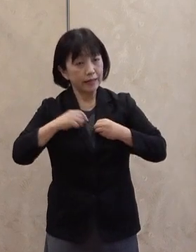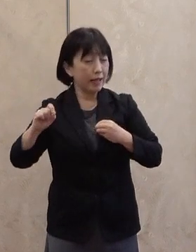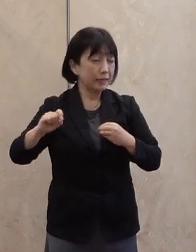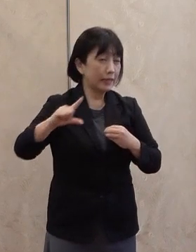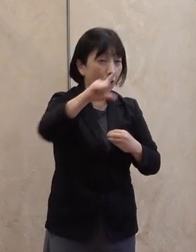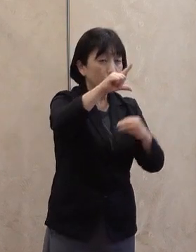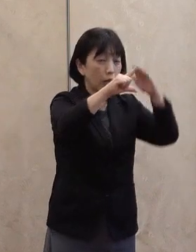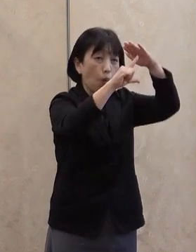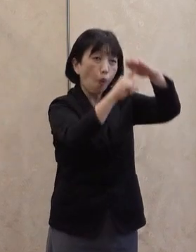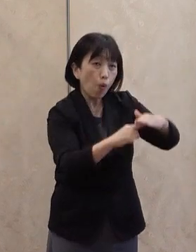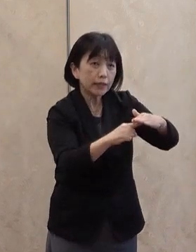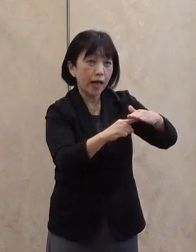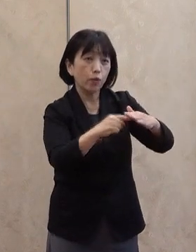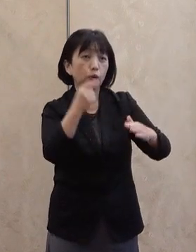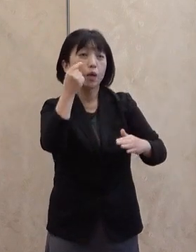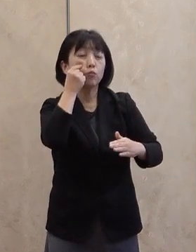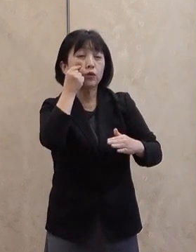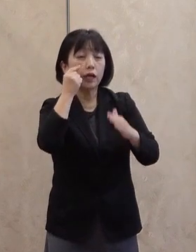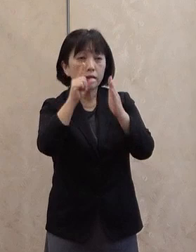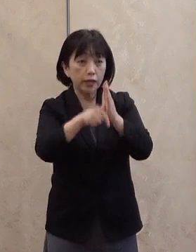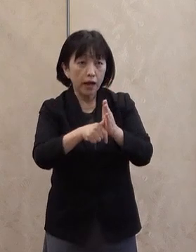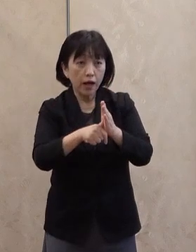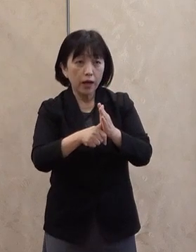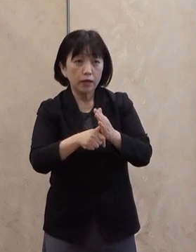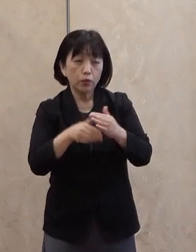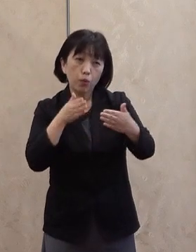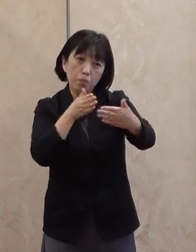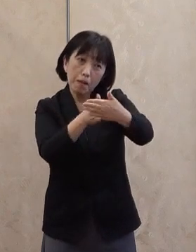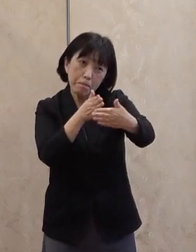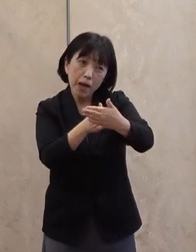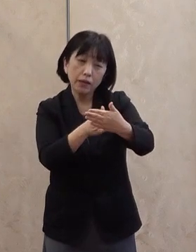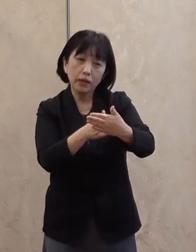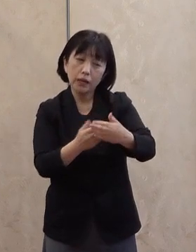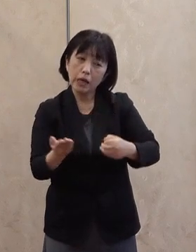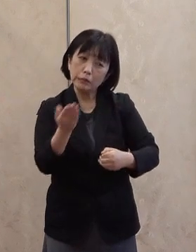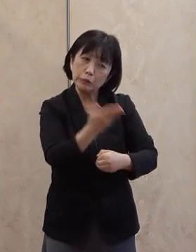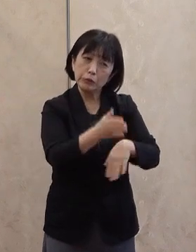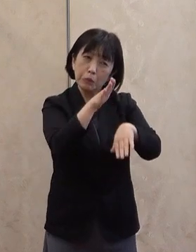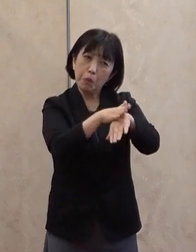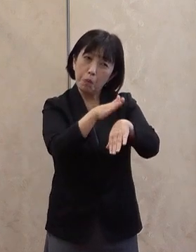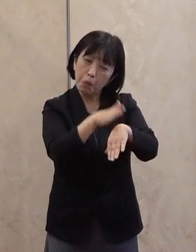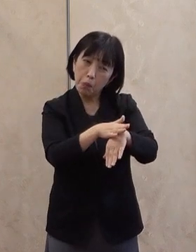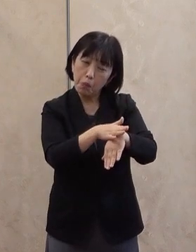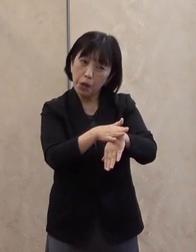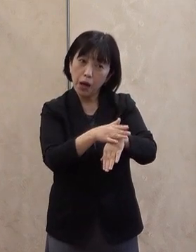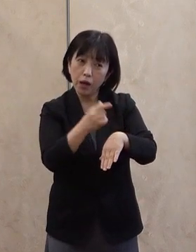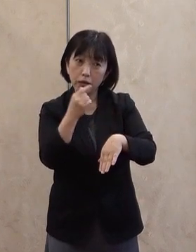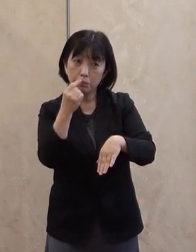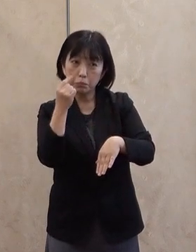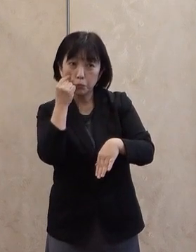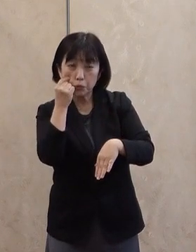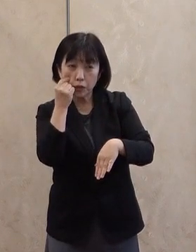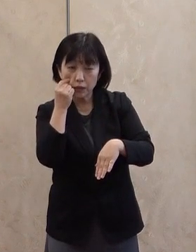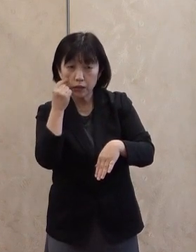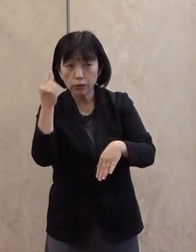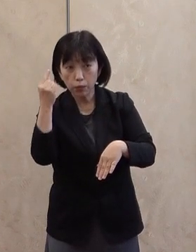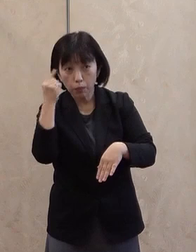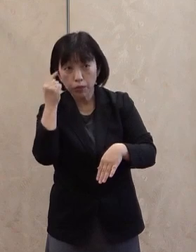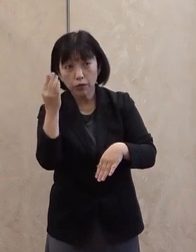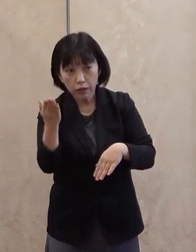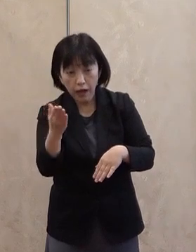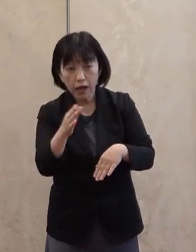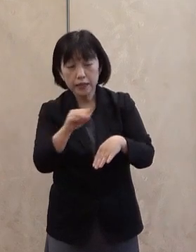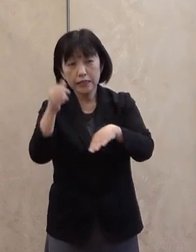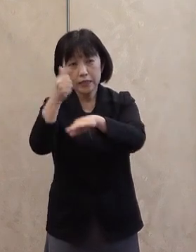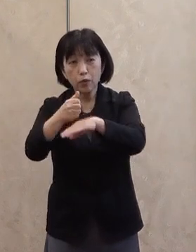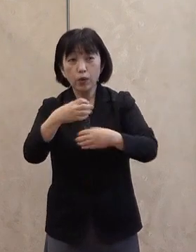感染拡大を抑えることができなければ、ちょっと手詰まりというか次のカードを切るのが難しくなってくるというようなご認識なのか、そのあたりの知事の危